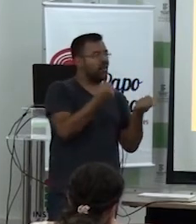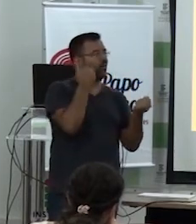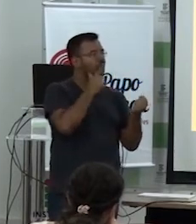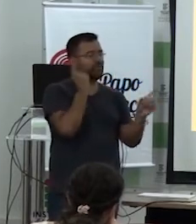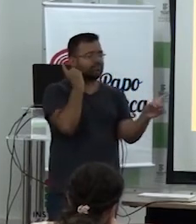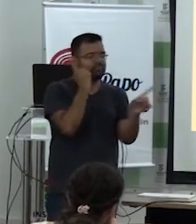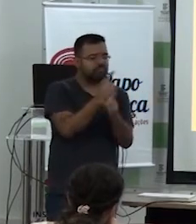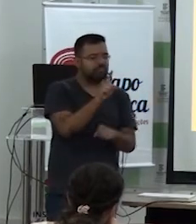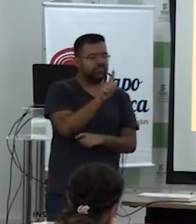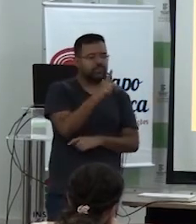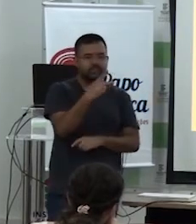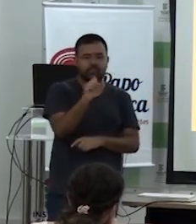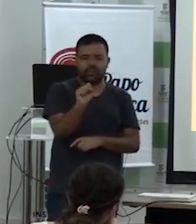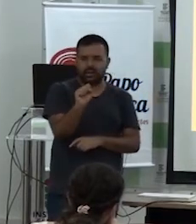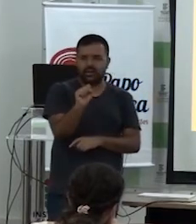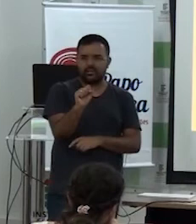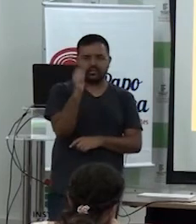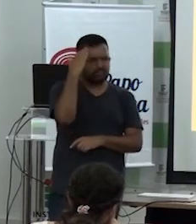tá, eu